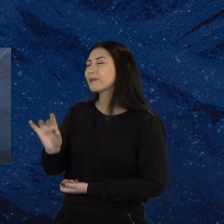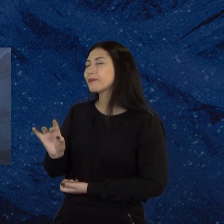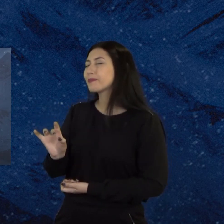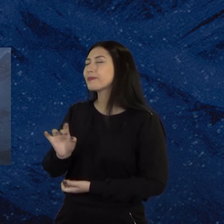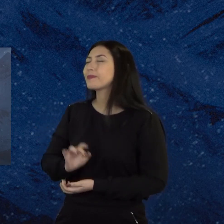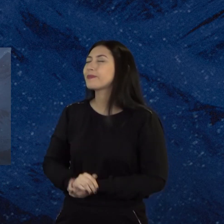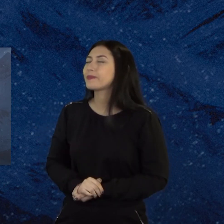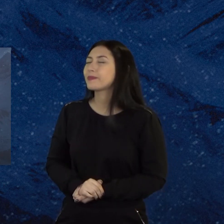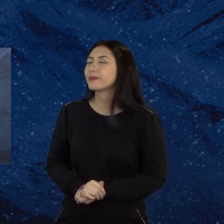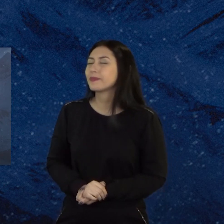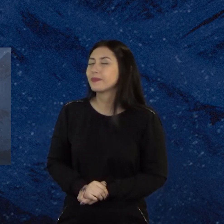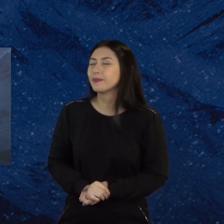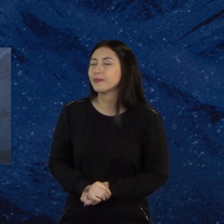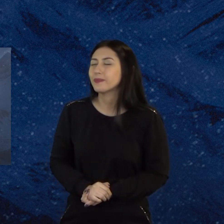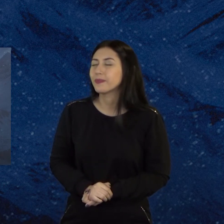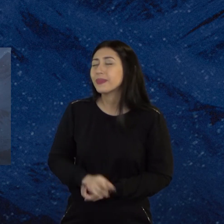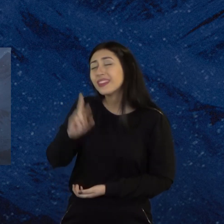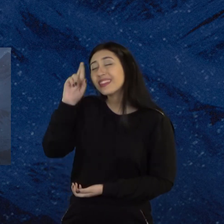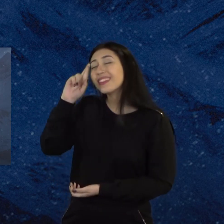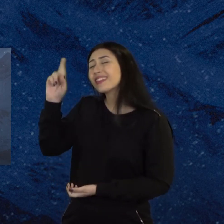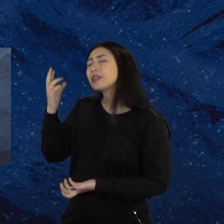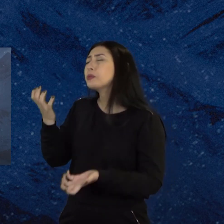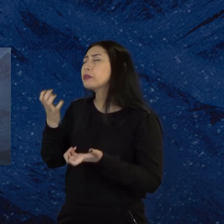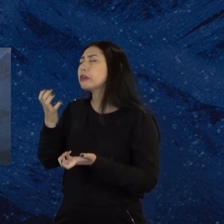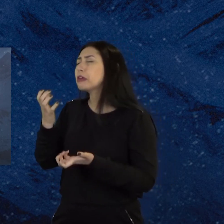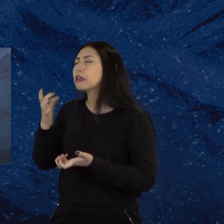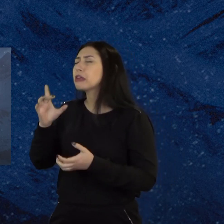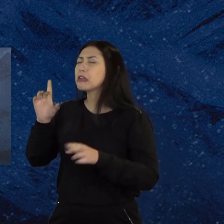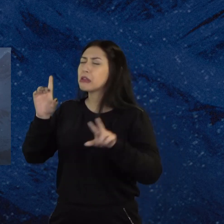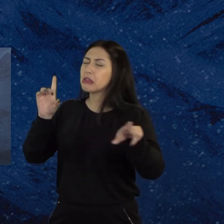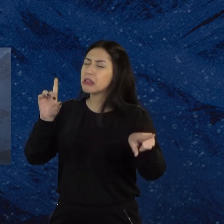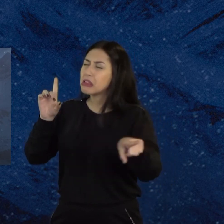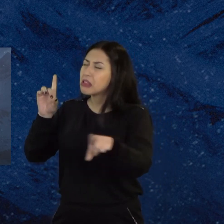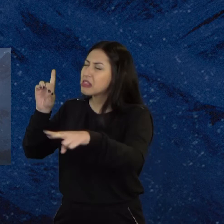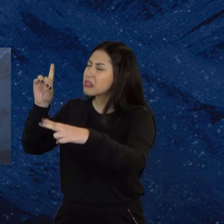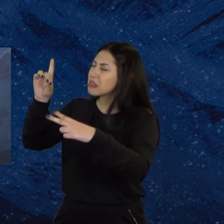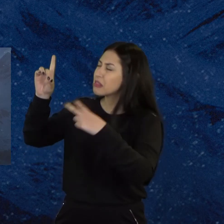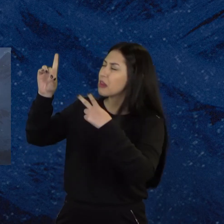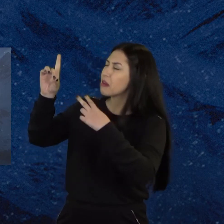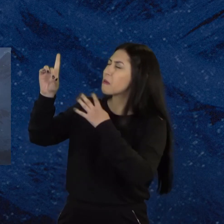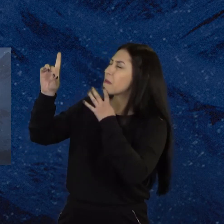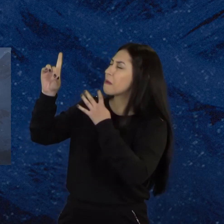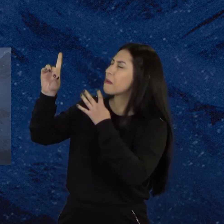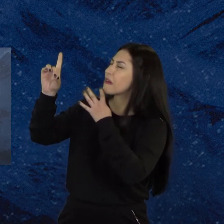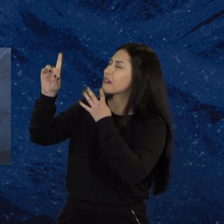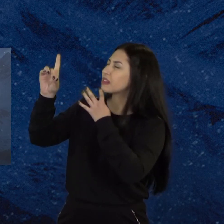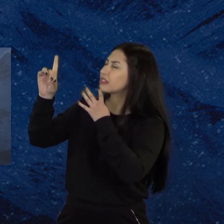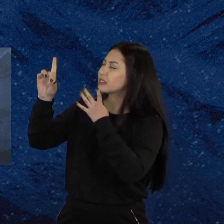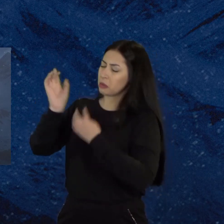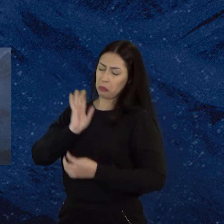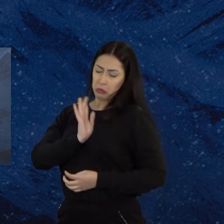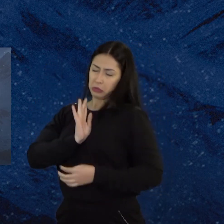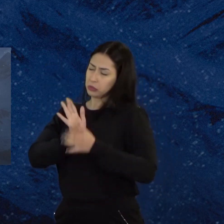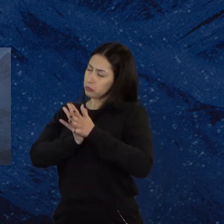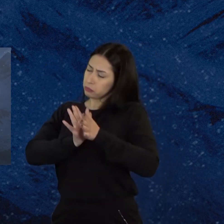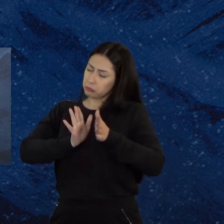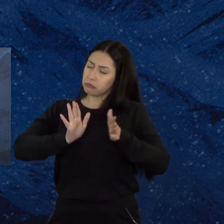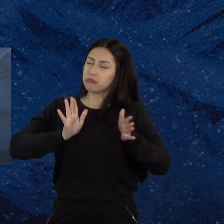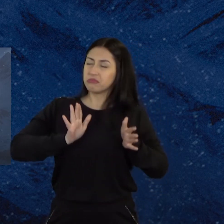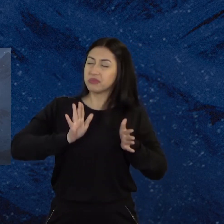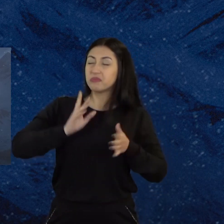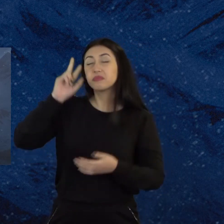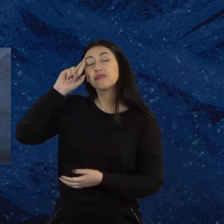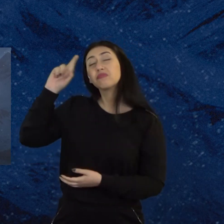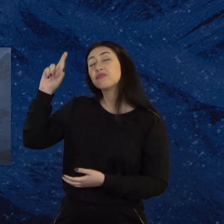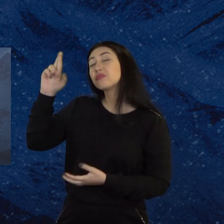dela. O Senhor quer se dar a conhecer. O Senhor quer abrir o seu coração. O Senhor